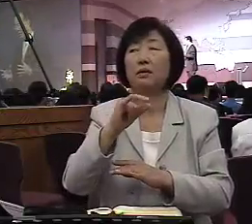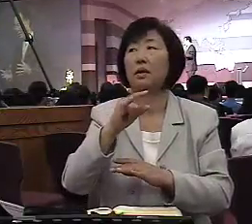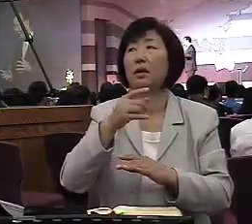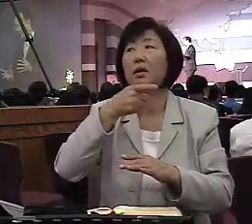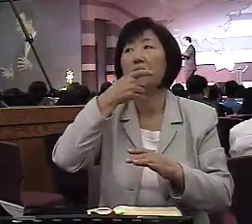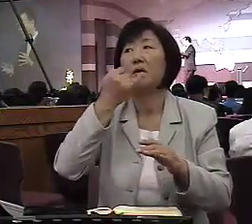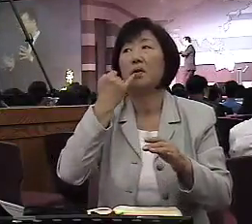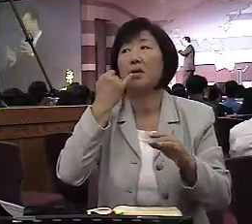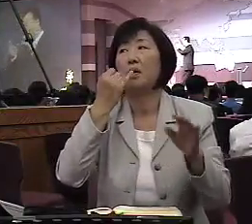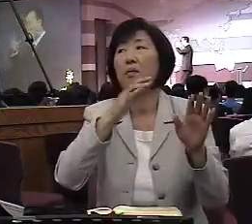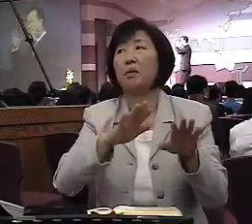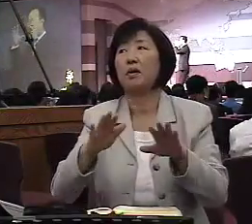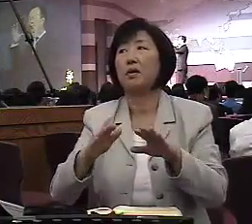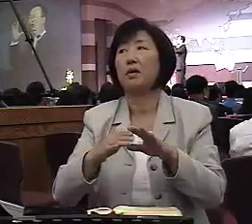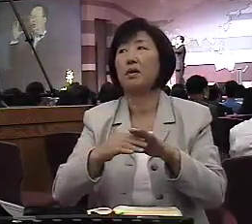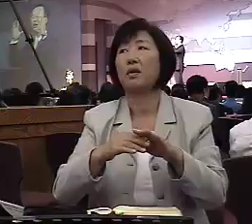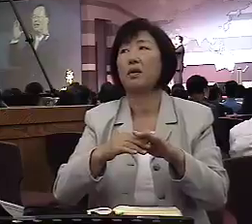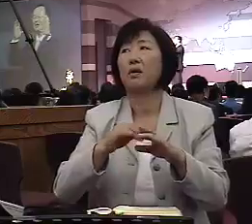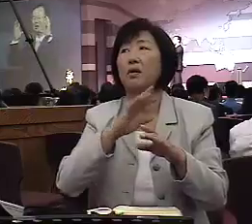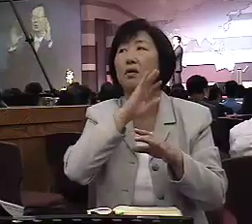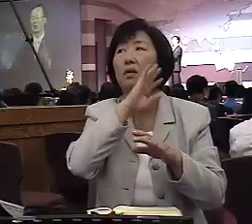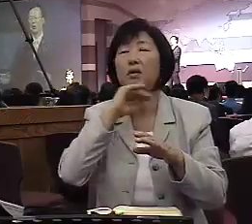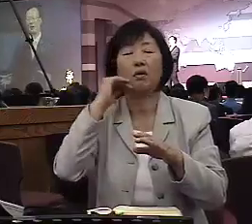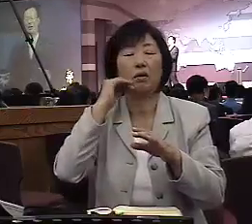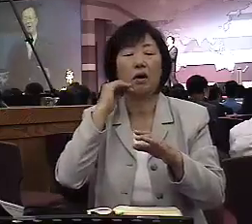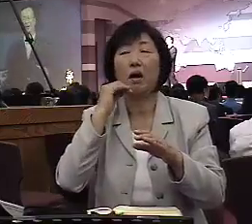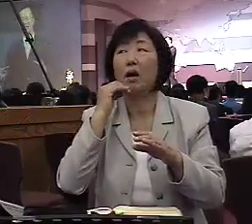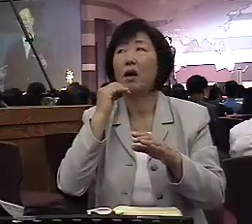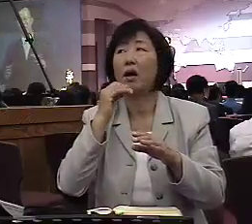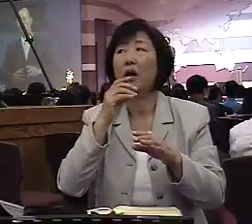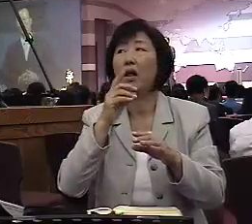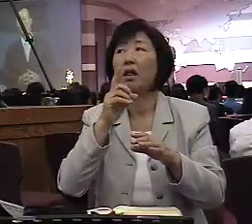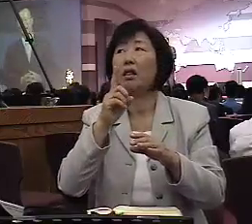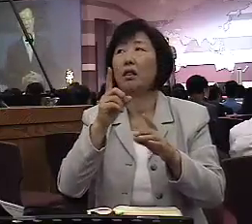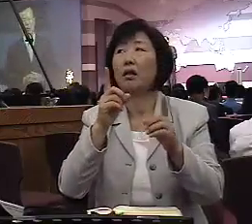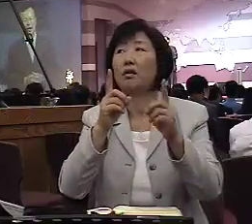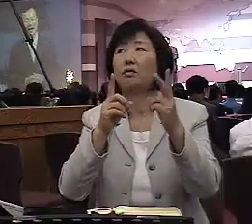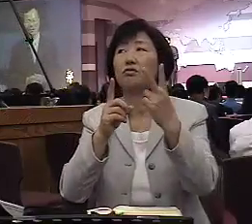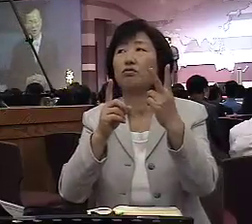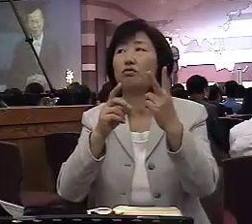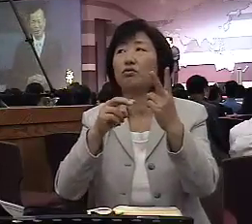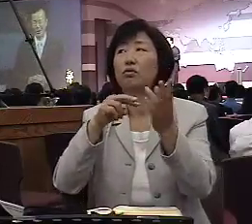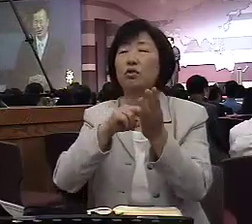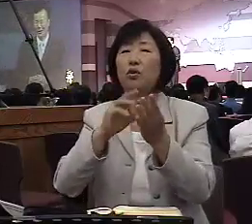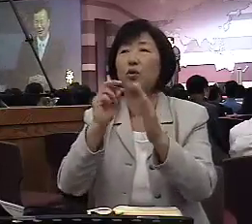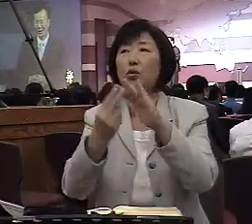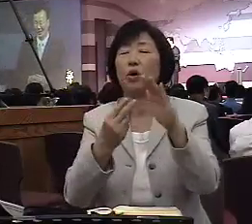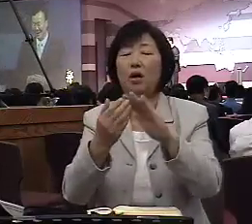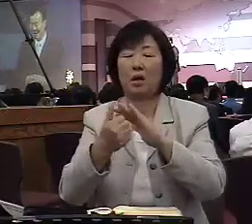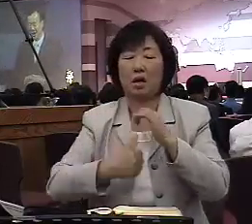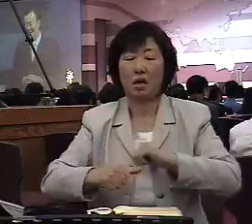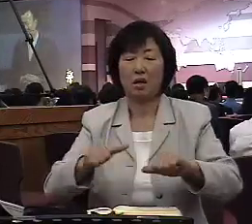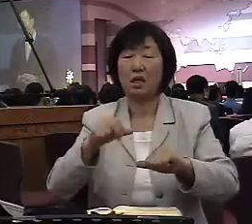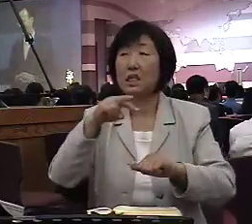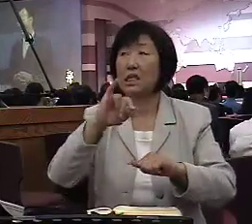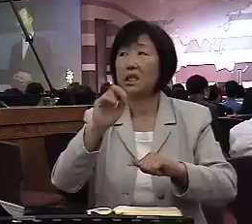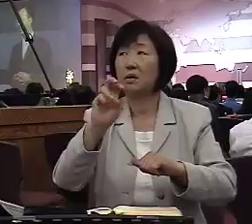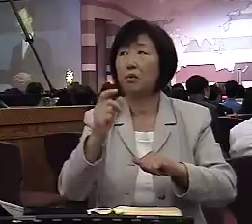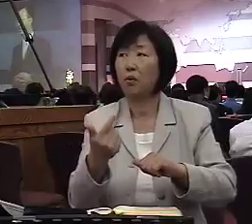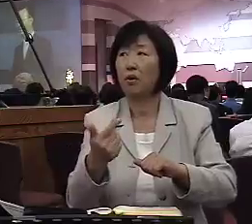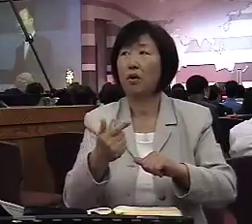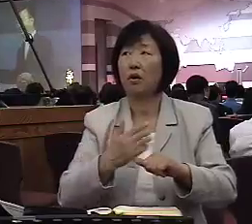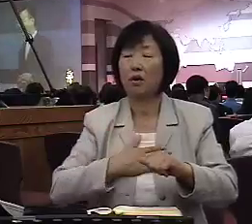바다에서 베드로와 단둘이 서셔서 그에게 묻습니다. 요한의 아들 시몬아, 네가 나를